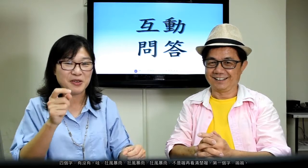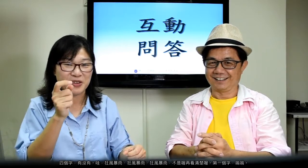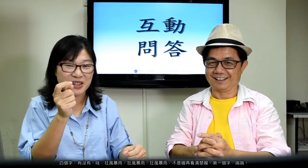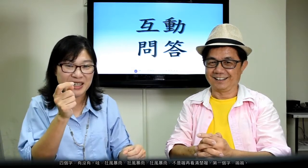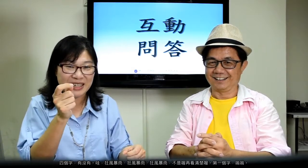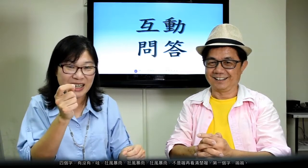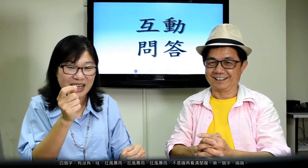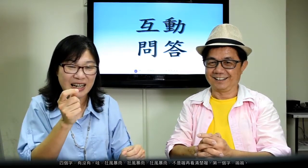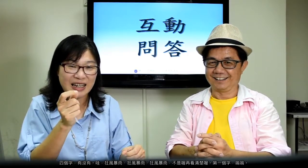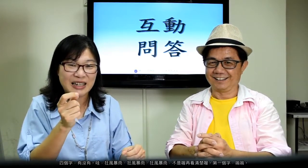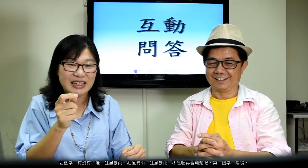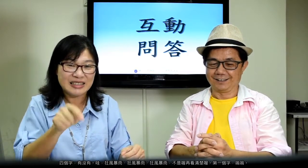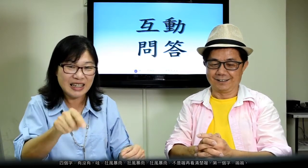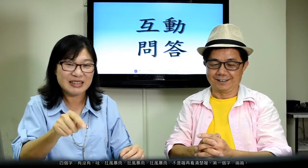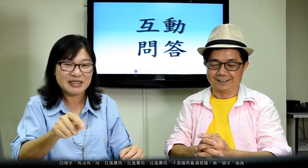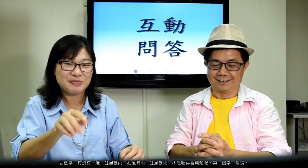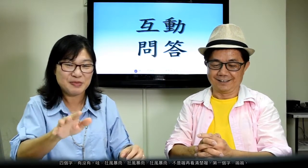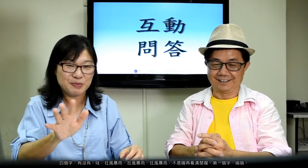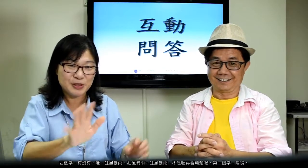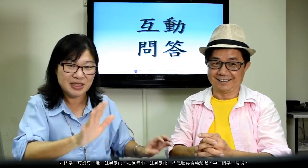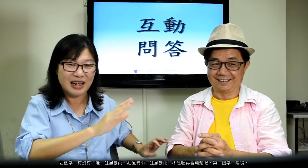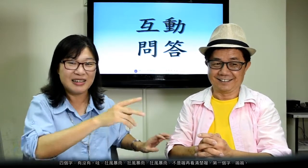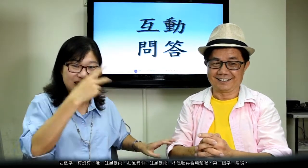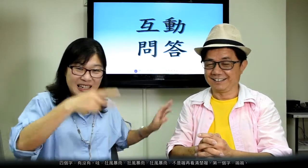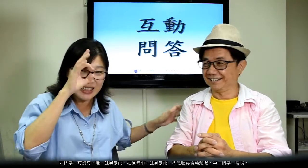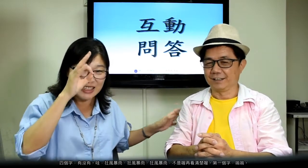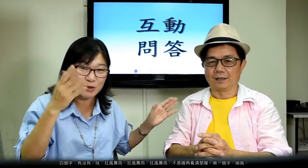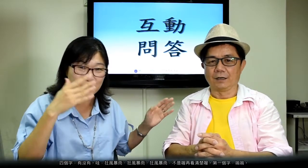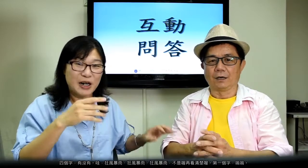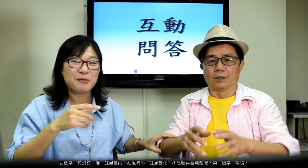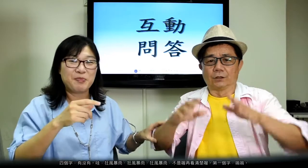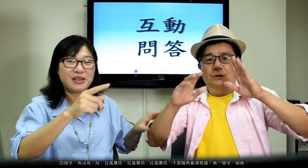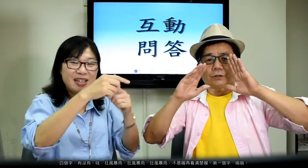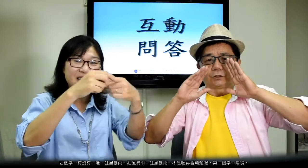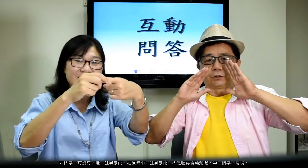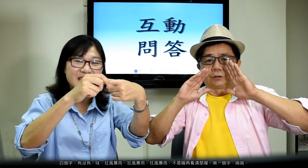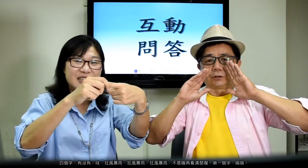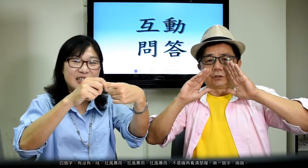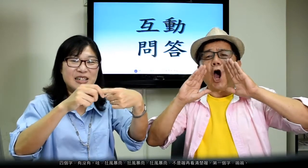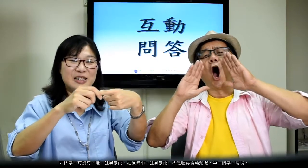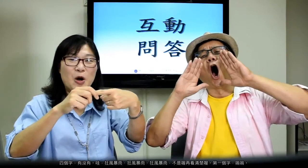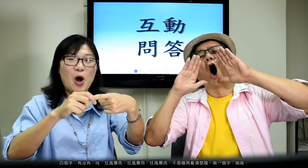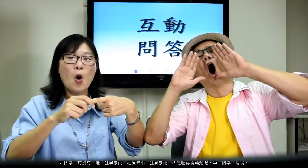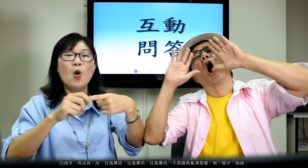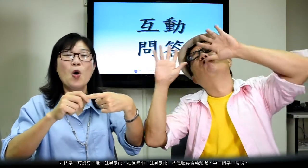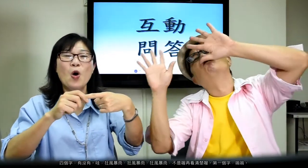雨，在。不是哦，再看清楚哦。第一个字，呼